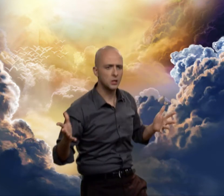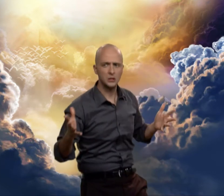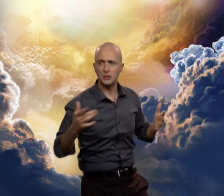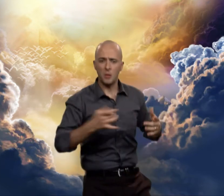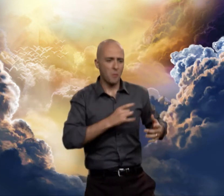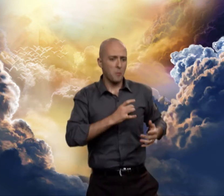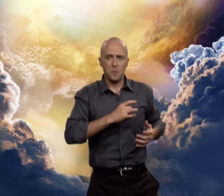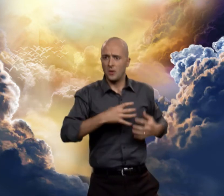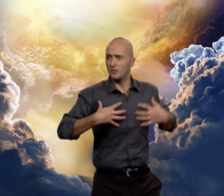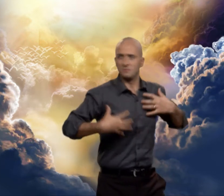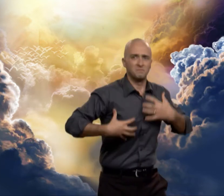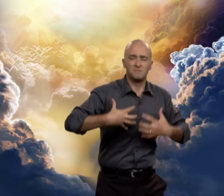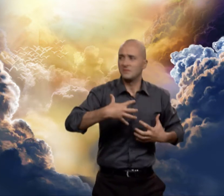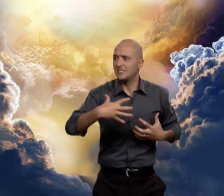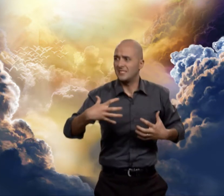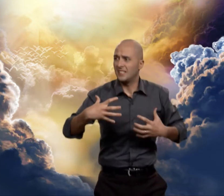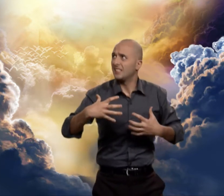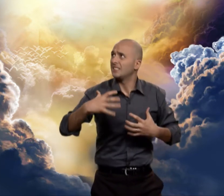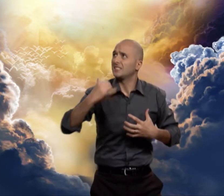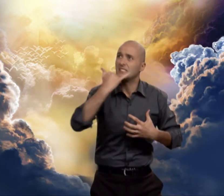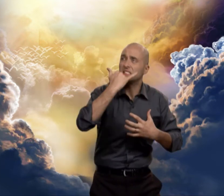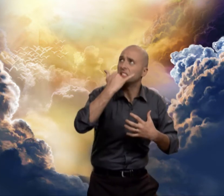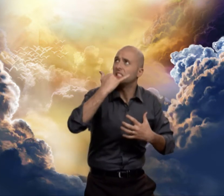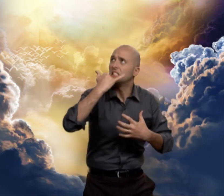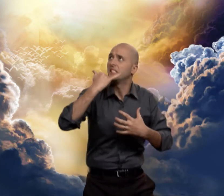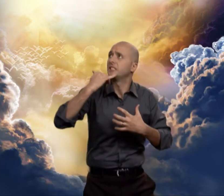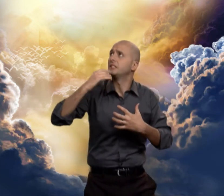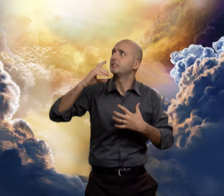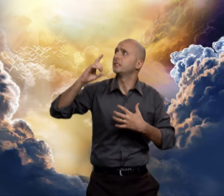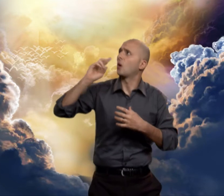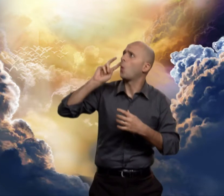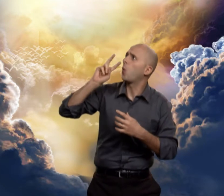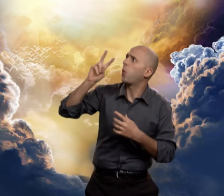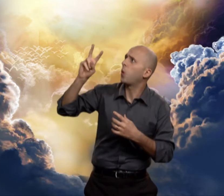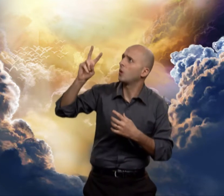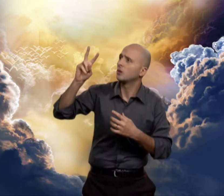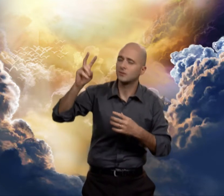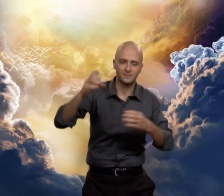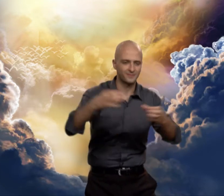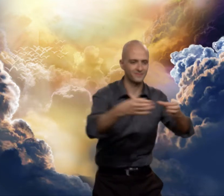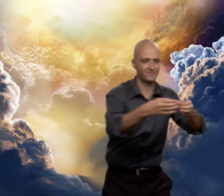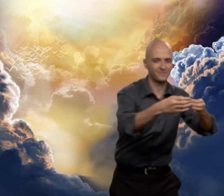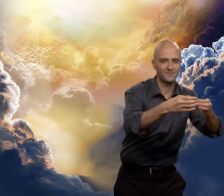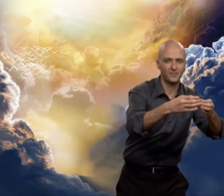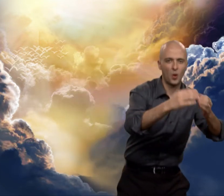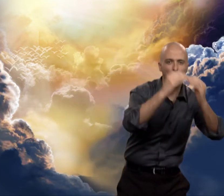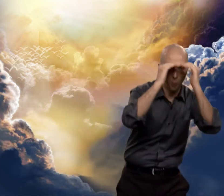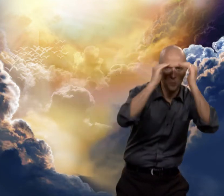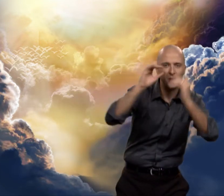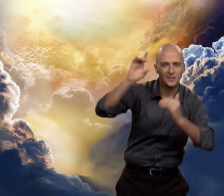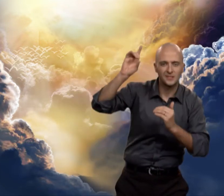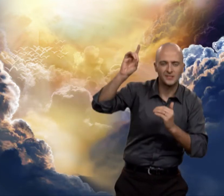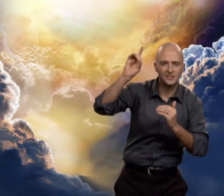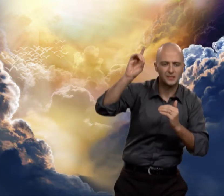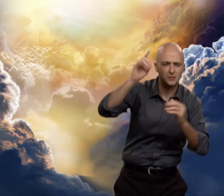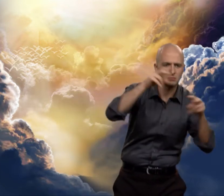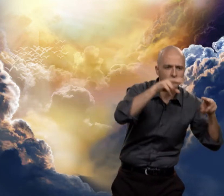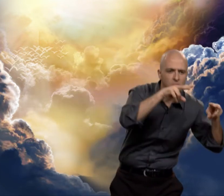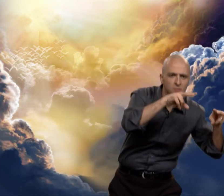ira sanguinária. Contemplam o símbolo da aliança de Deus, desejando proteger-se de seu brilho. O povo de Deus ouve